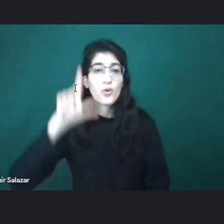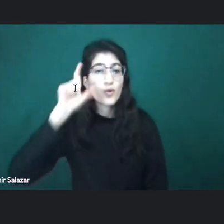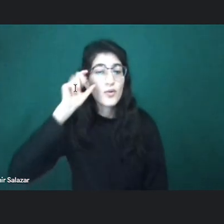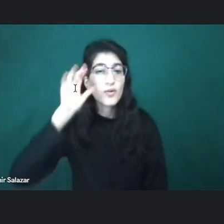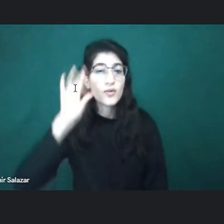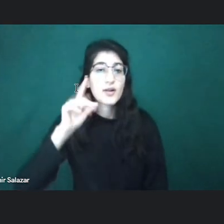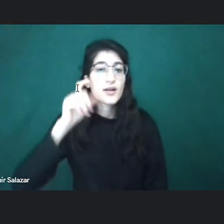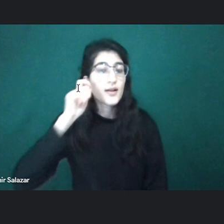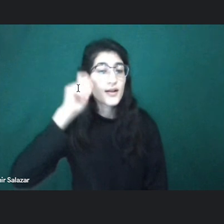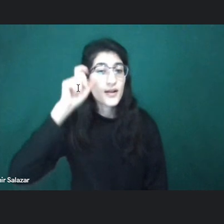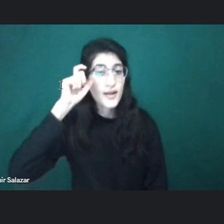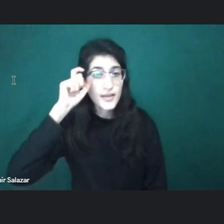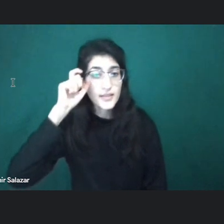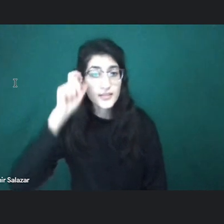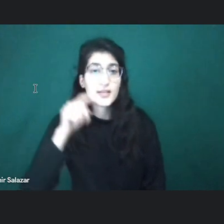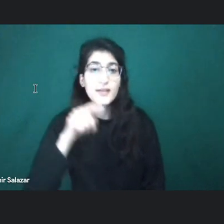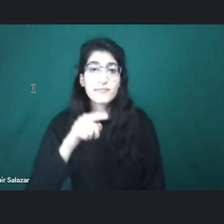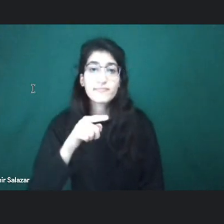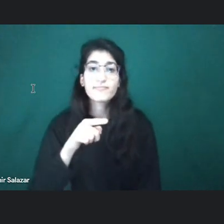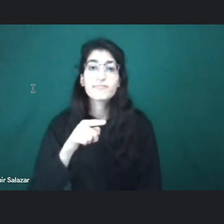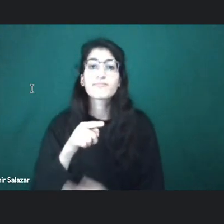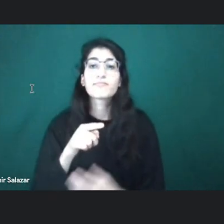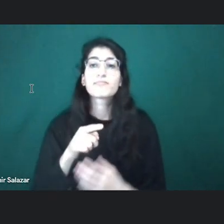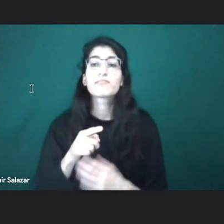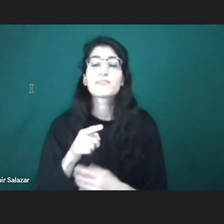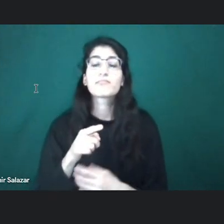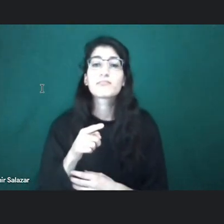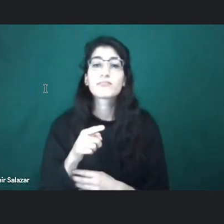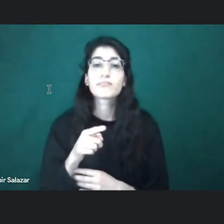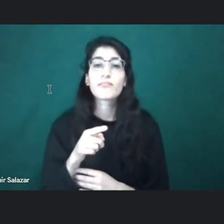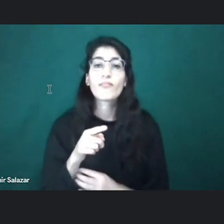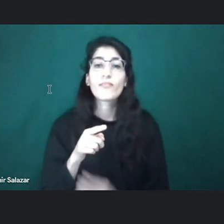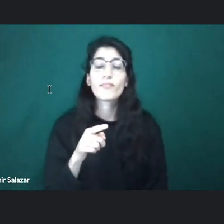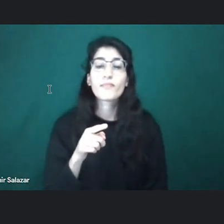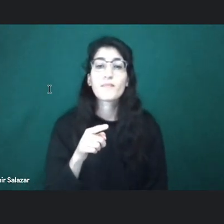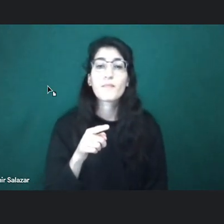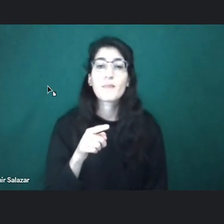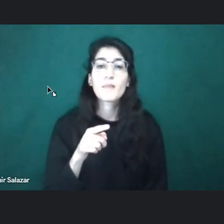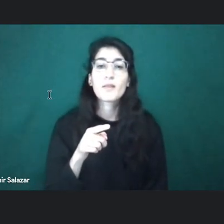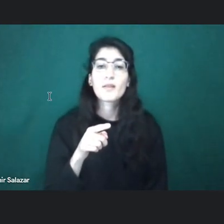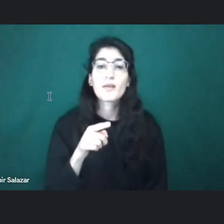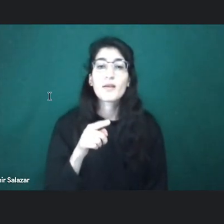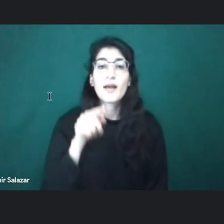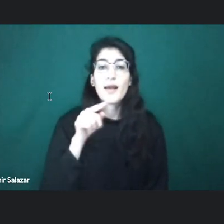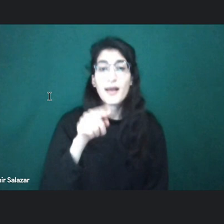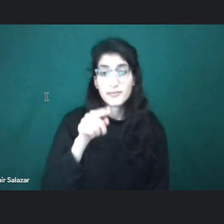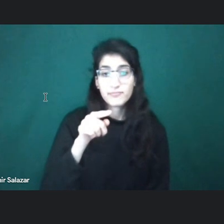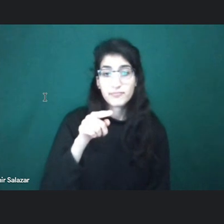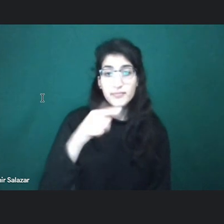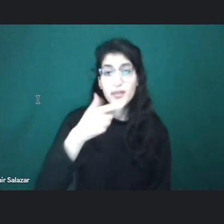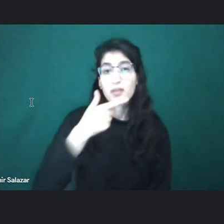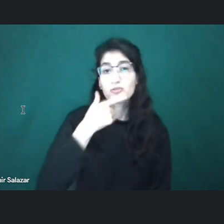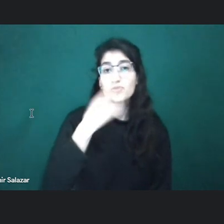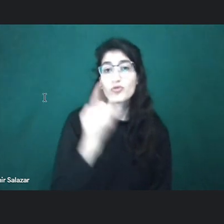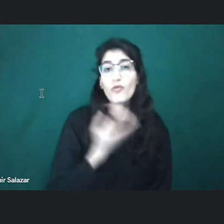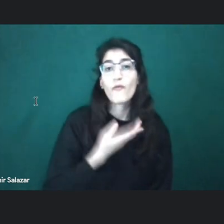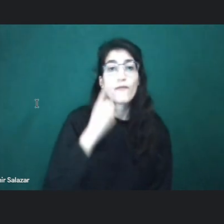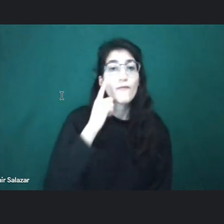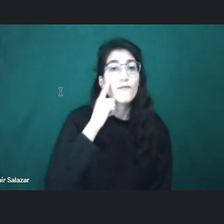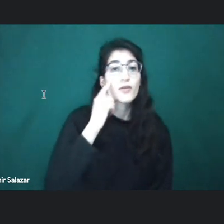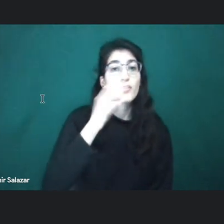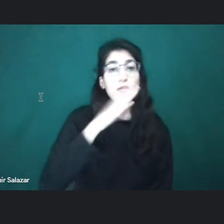serían como los sufijos que se le agregan y determinan un...